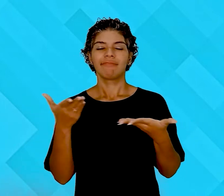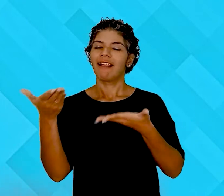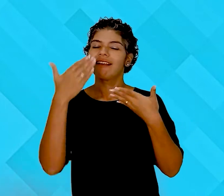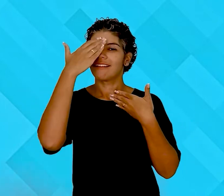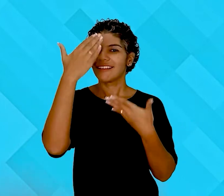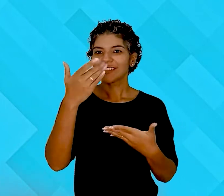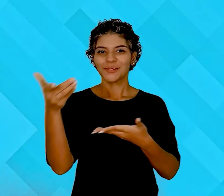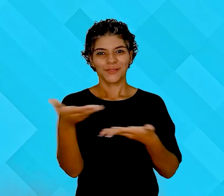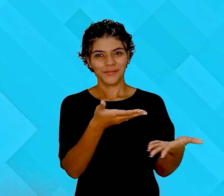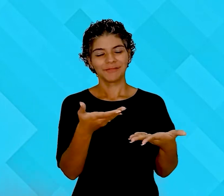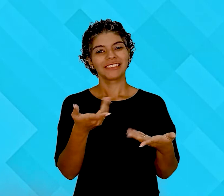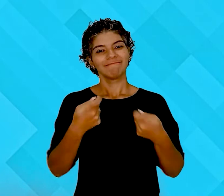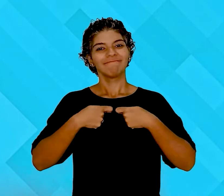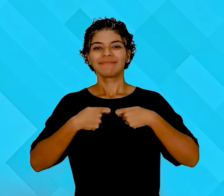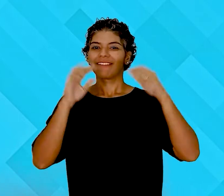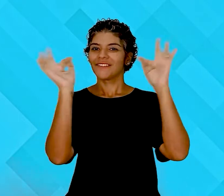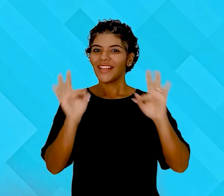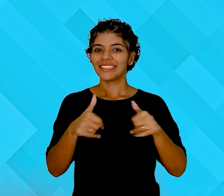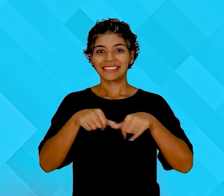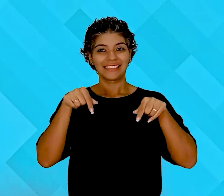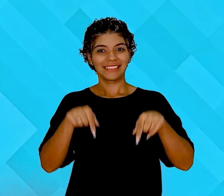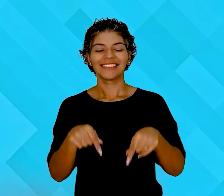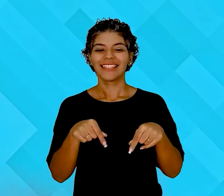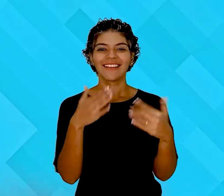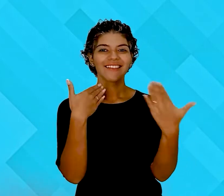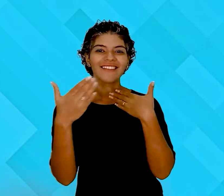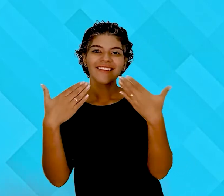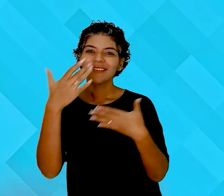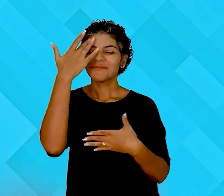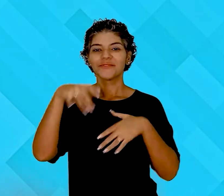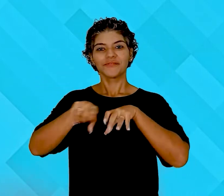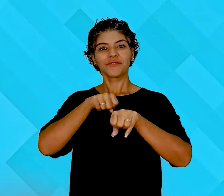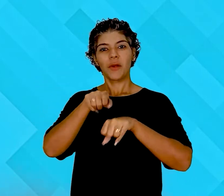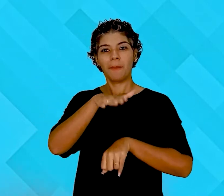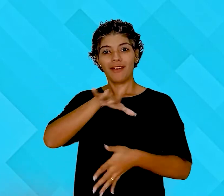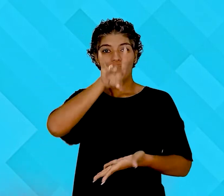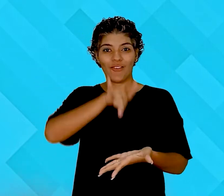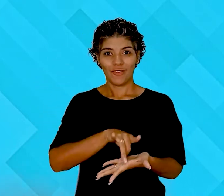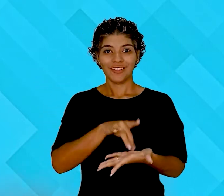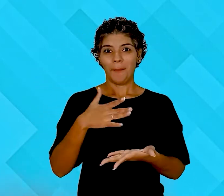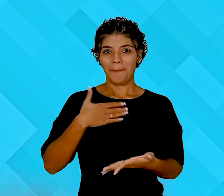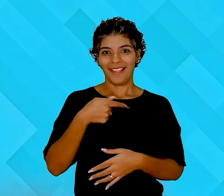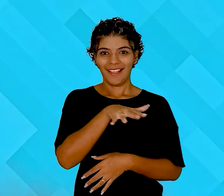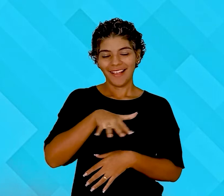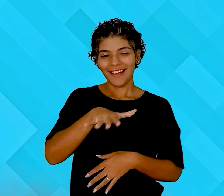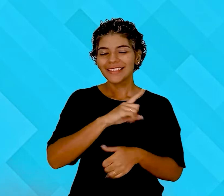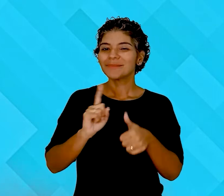feliz de estar aqui, falando com gente da minha formação original, dos meus primeiros trabalhos na vida, sempre com cultura,